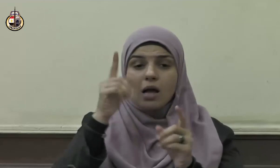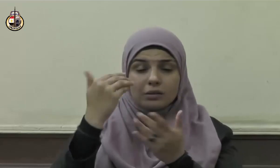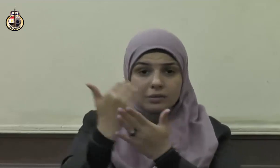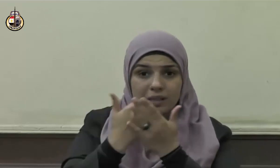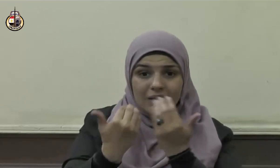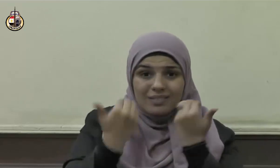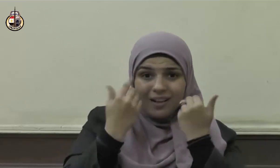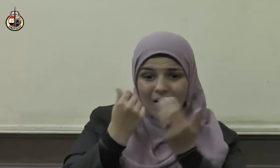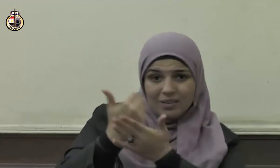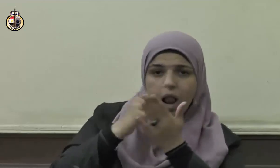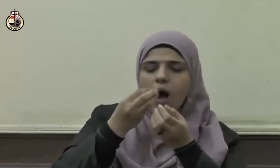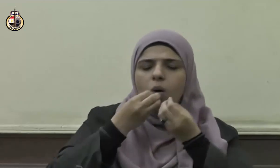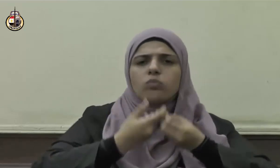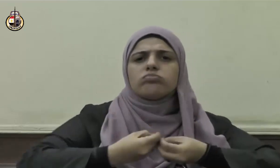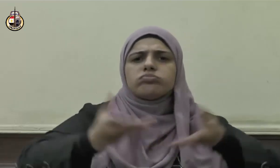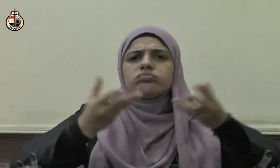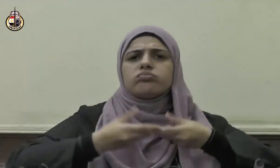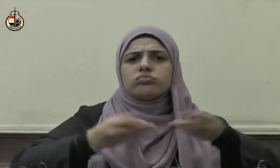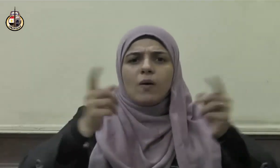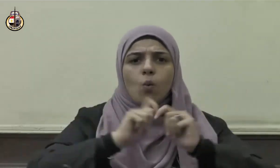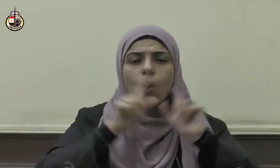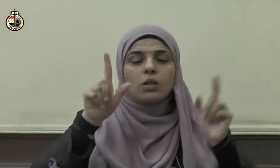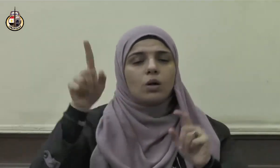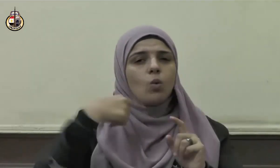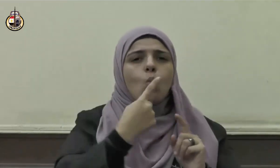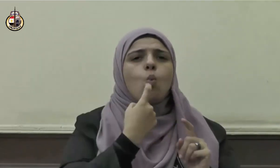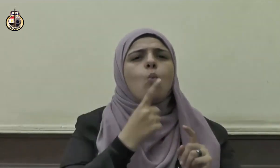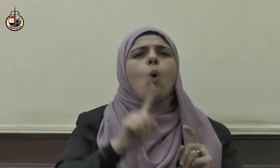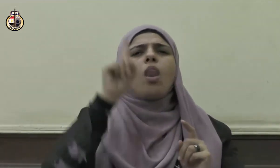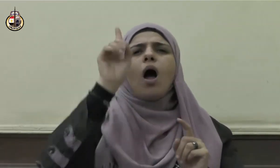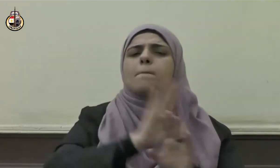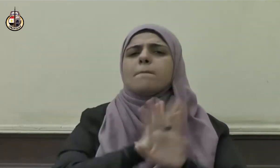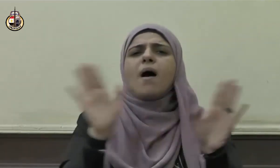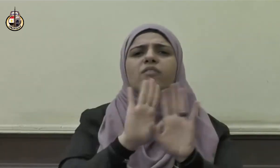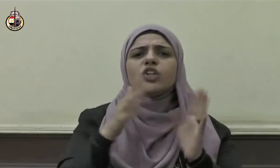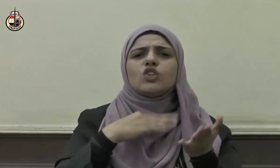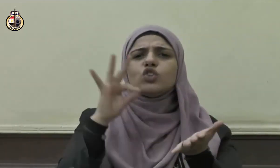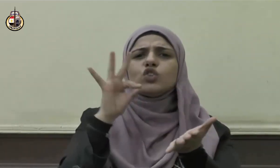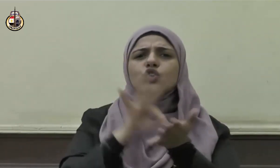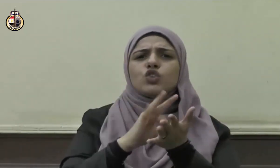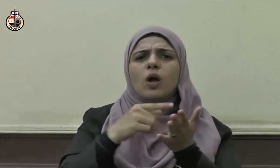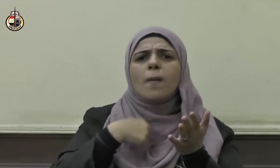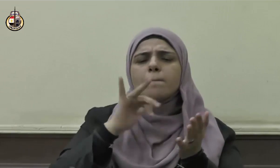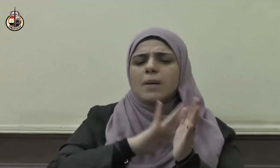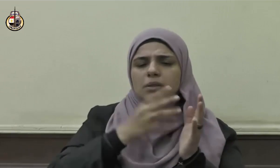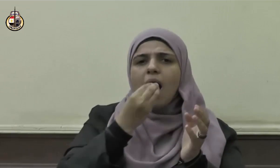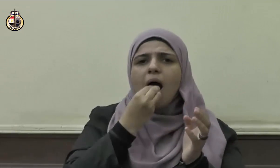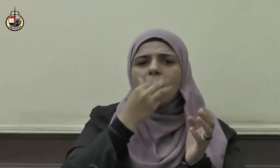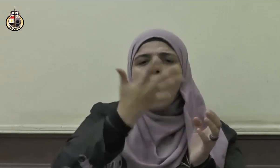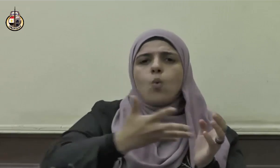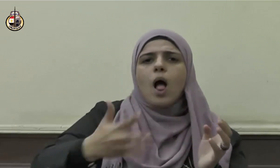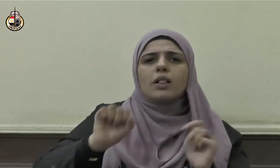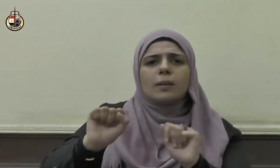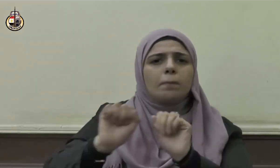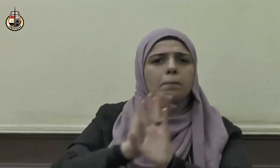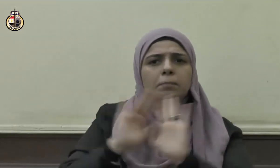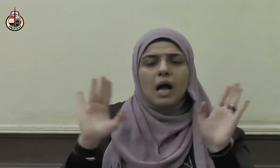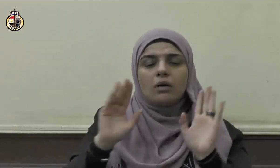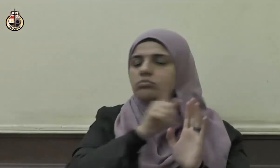شيئا. قالت والله ما عندي إلا قوت الصبية. قال فإذا